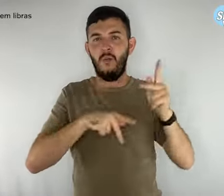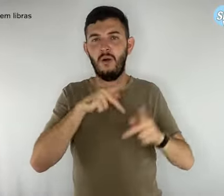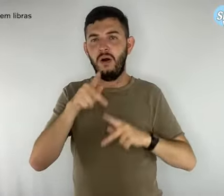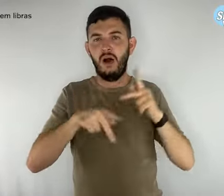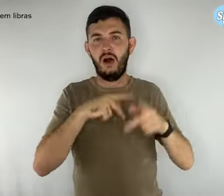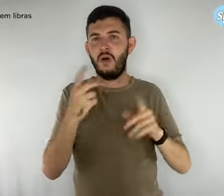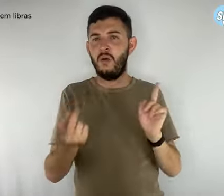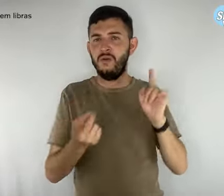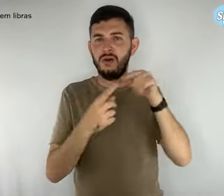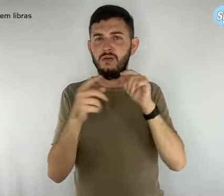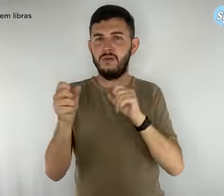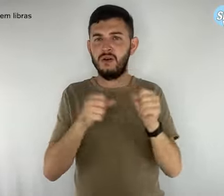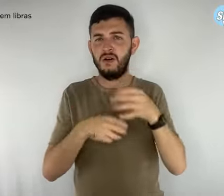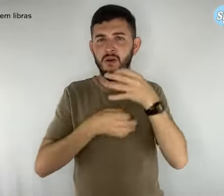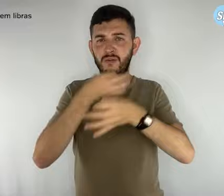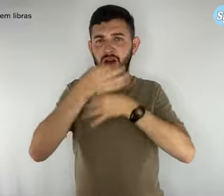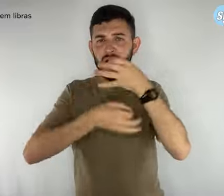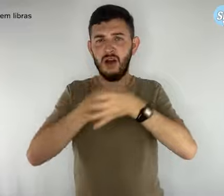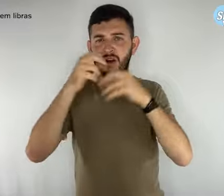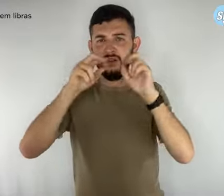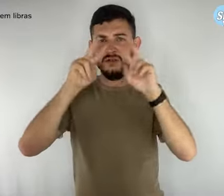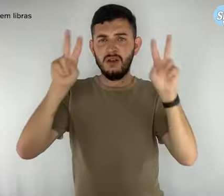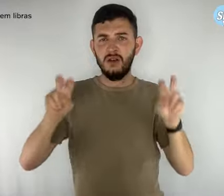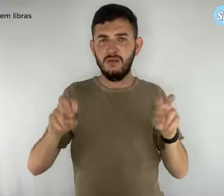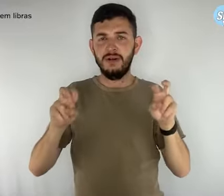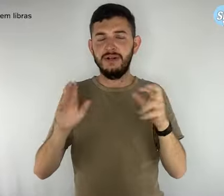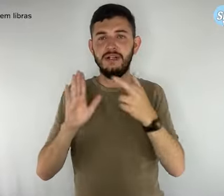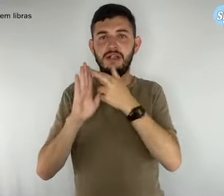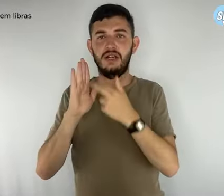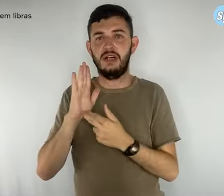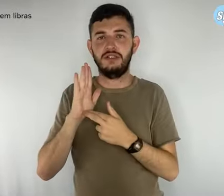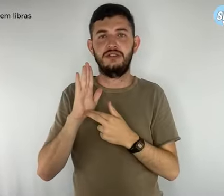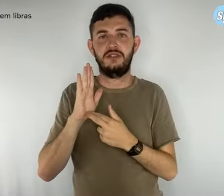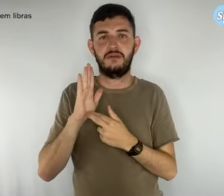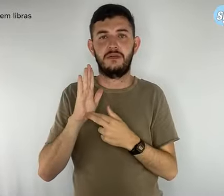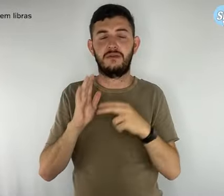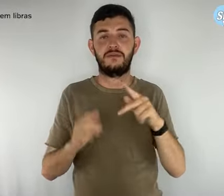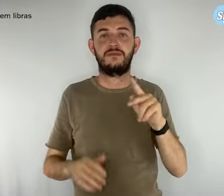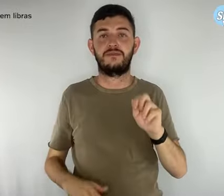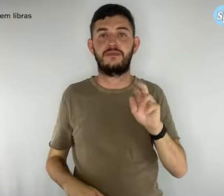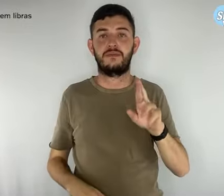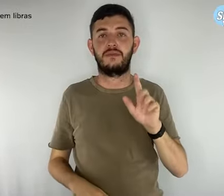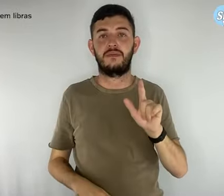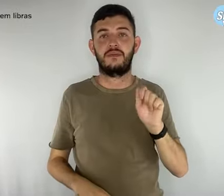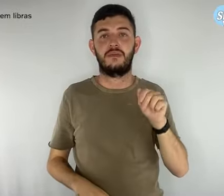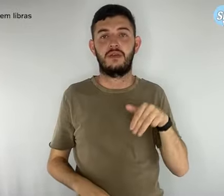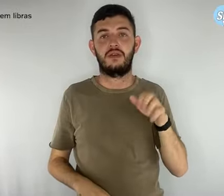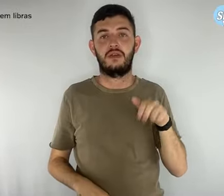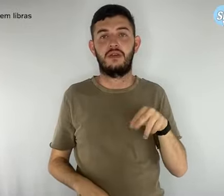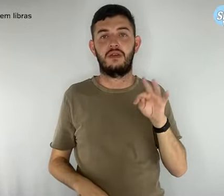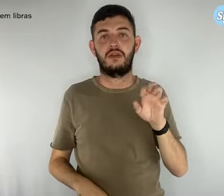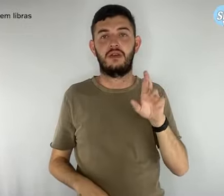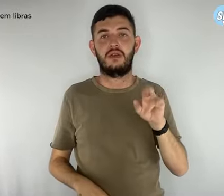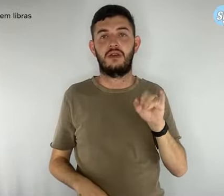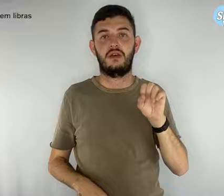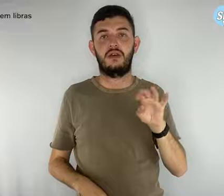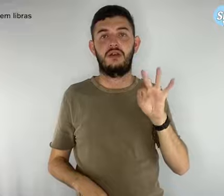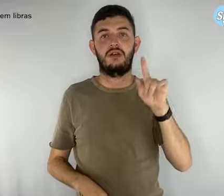popular para opinarem sobre a manutenção do regime parlamentarista que então